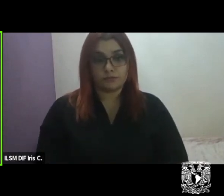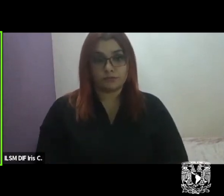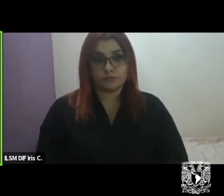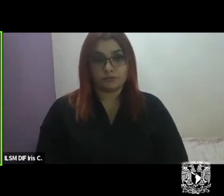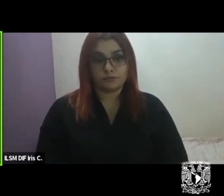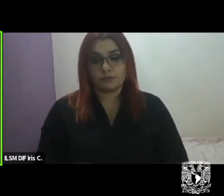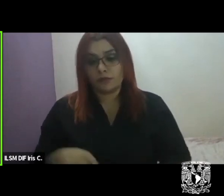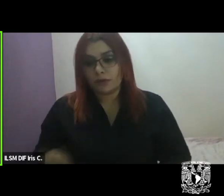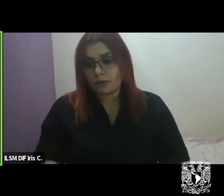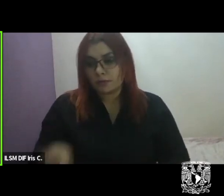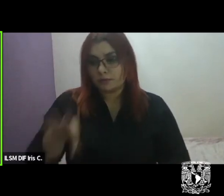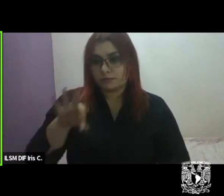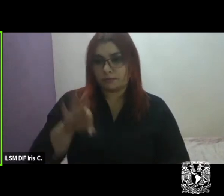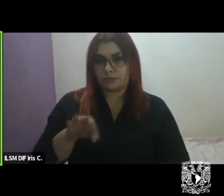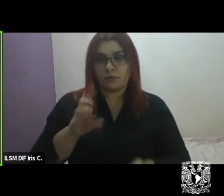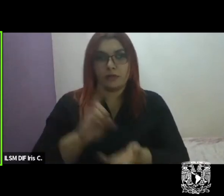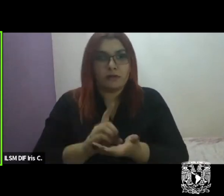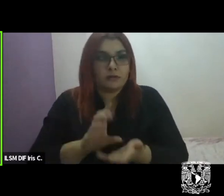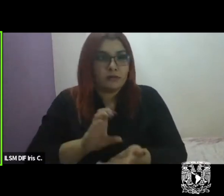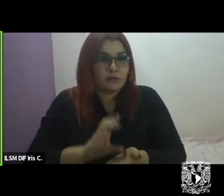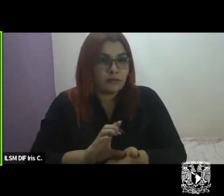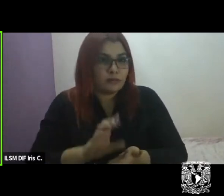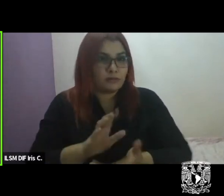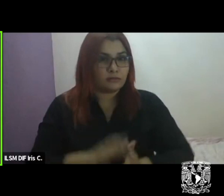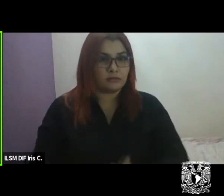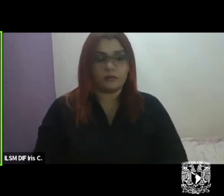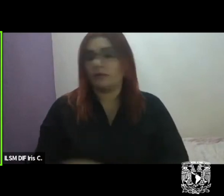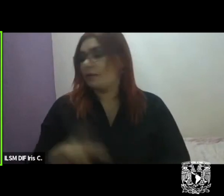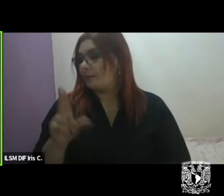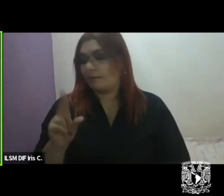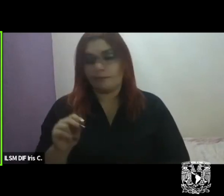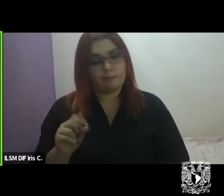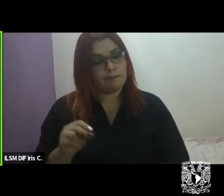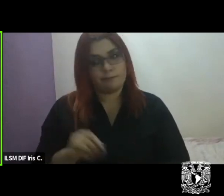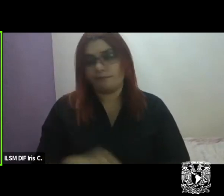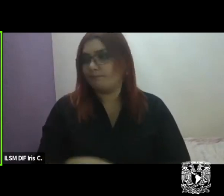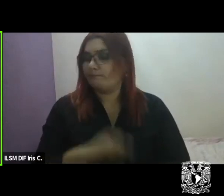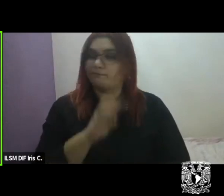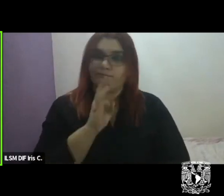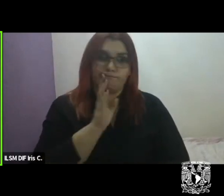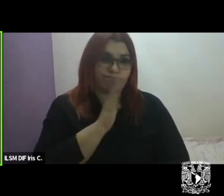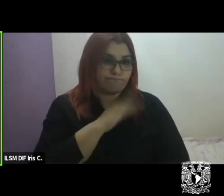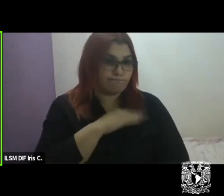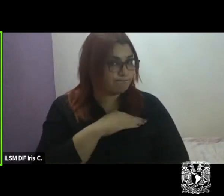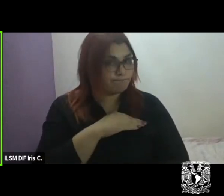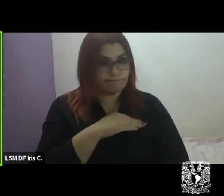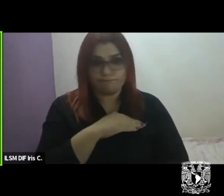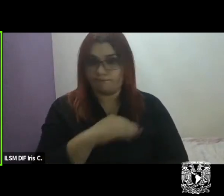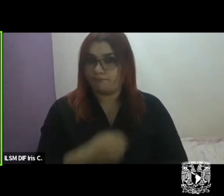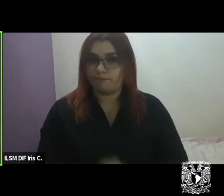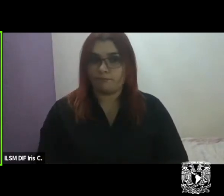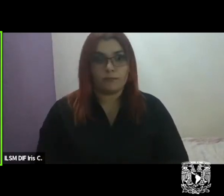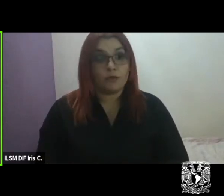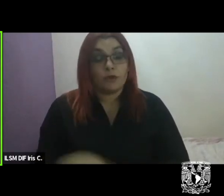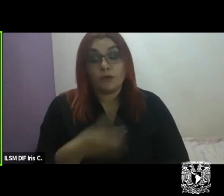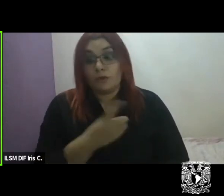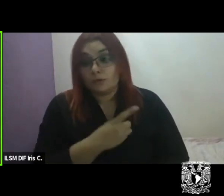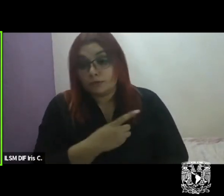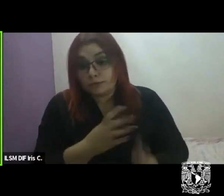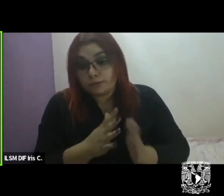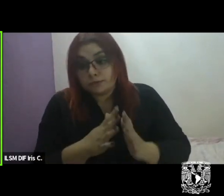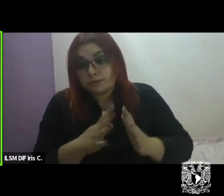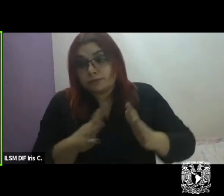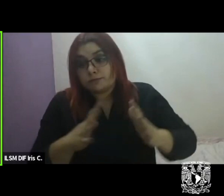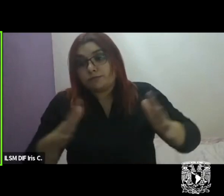como sinónimo de discapacidad. Y creo que no. Es algo que amplía el